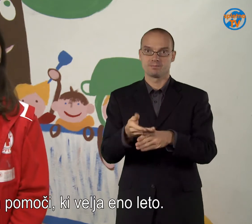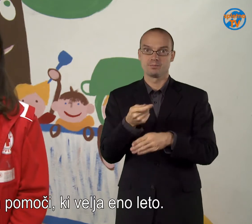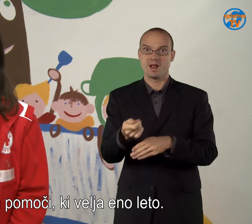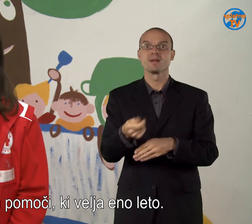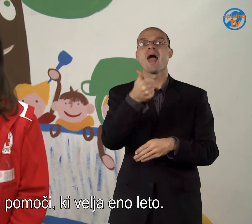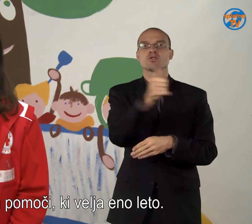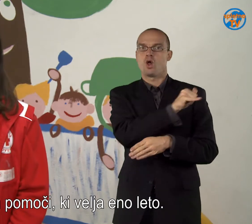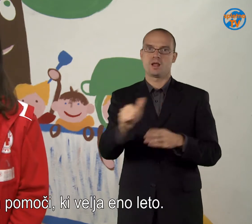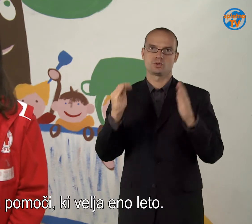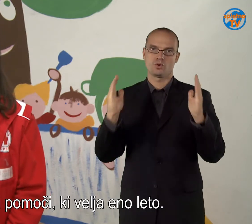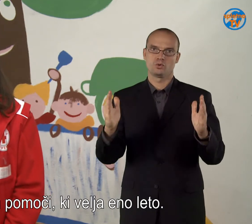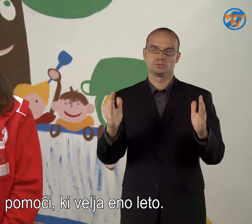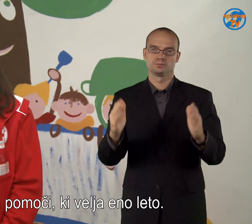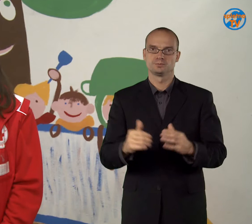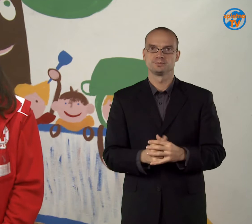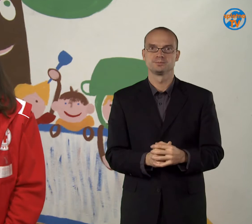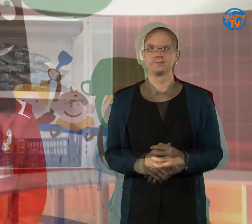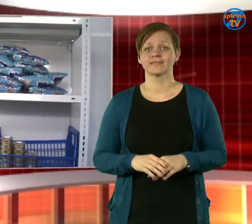velja 1 leto.